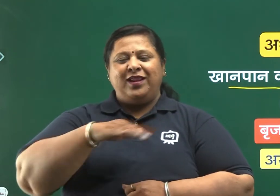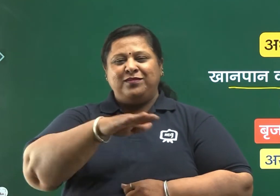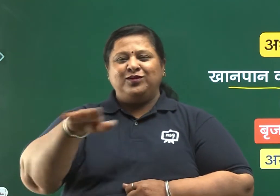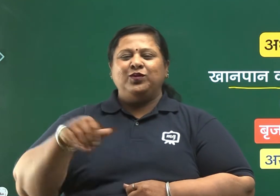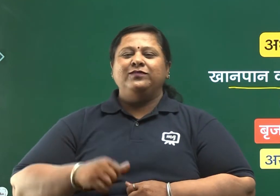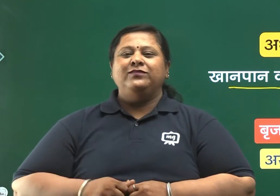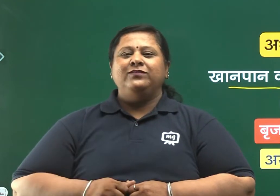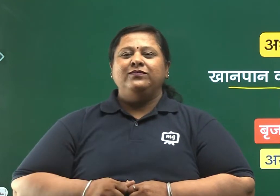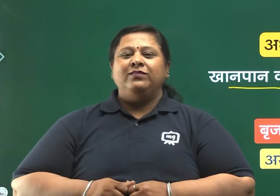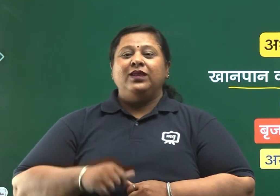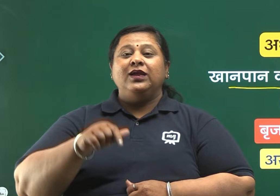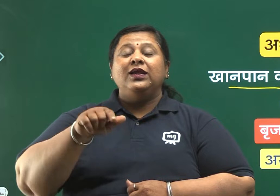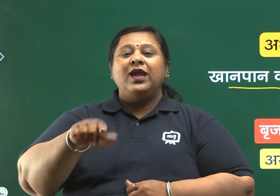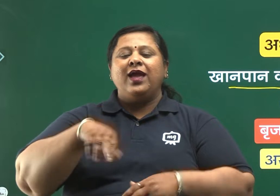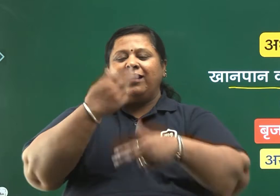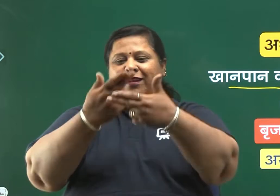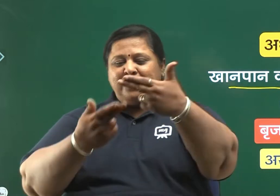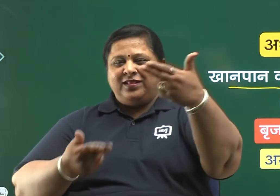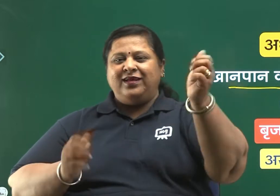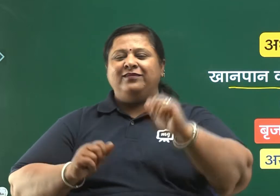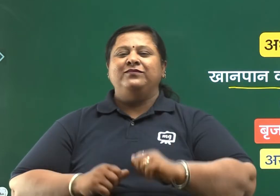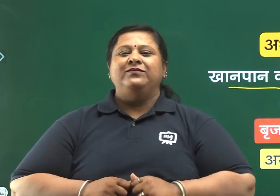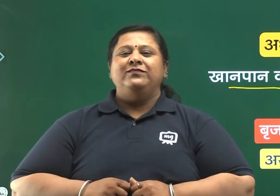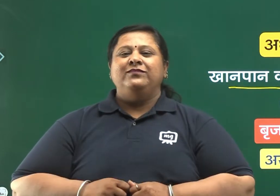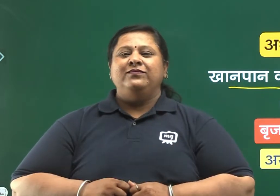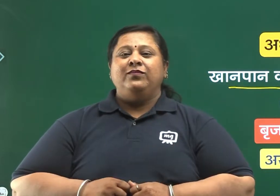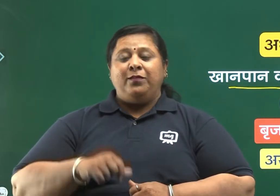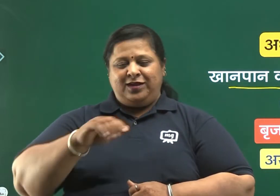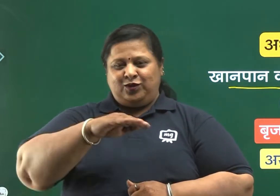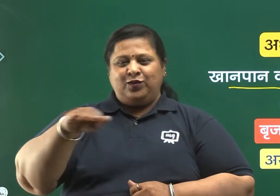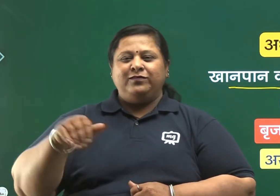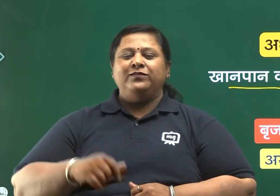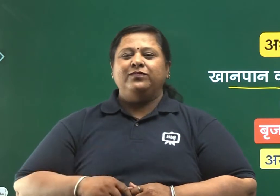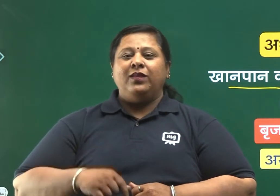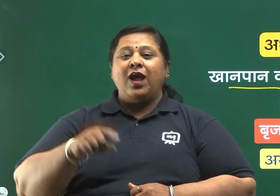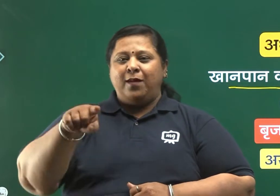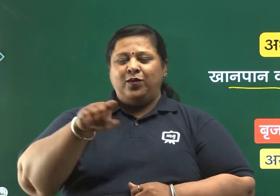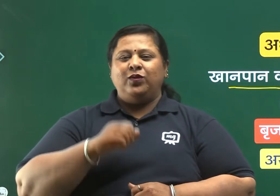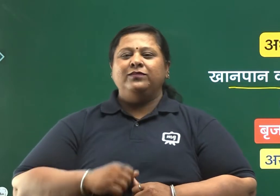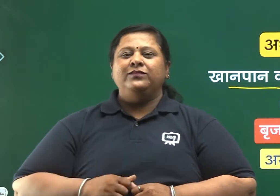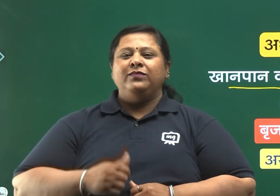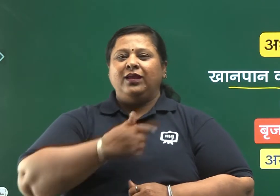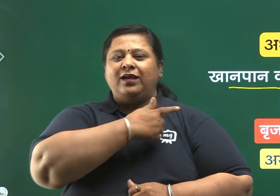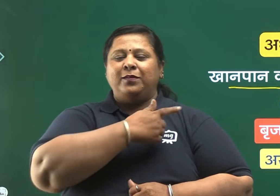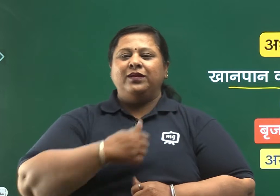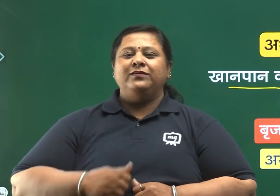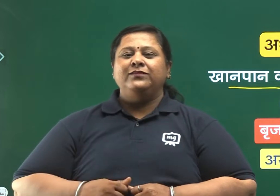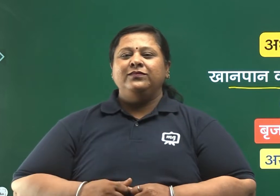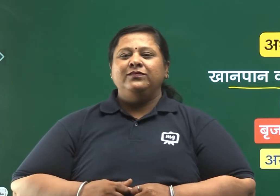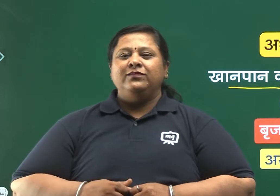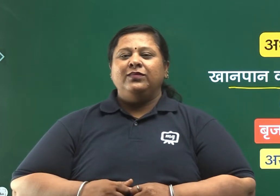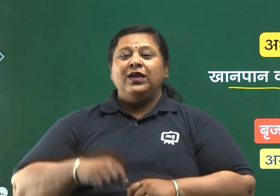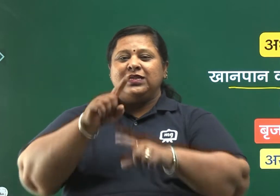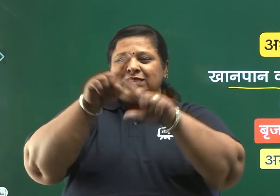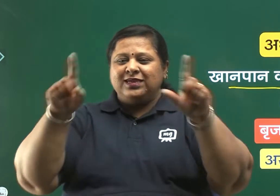बच्चों, यह एक निबंध है। बच्चों, आप लोग यहाँ पर